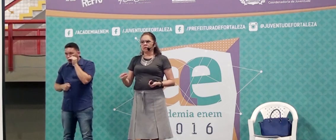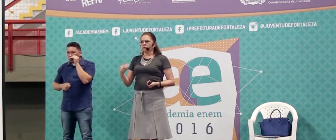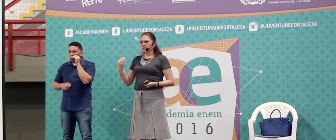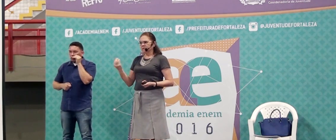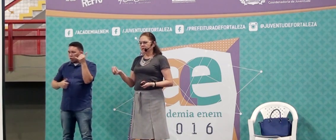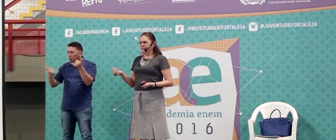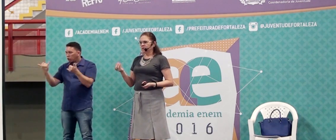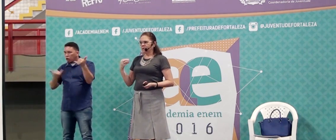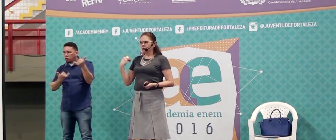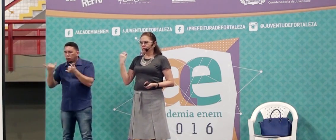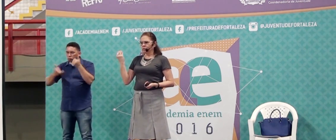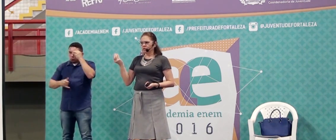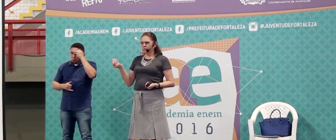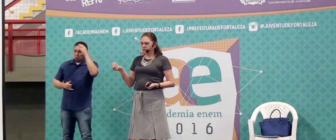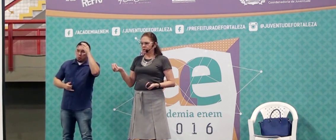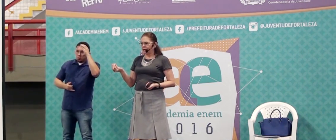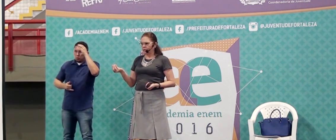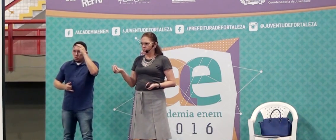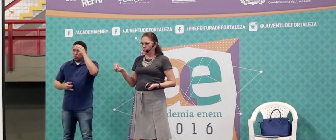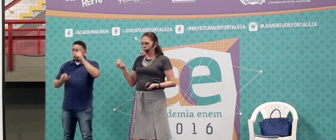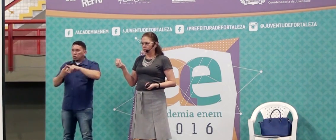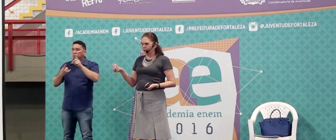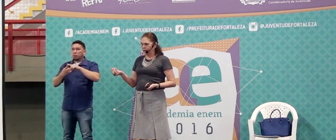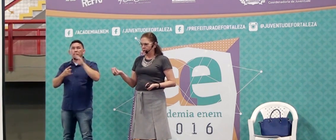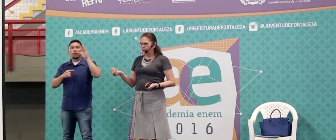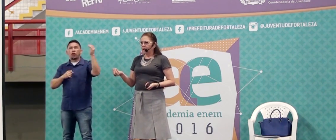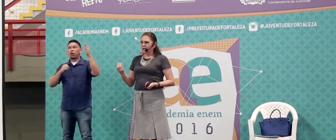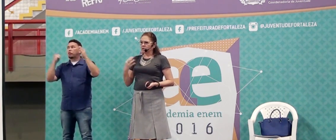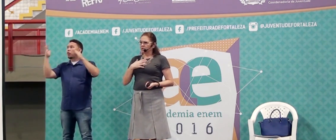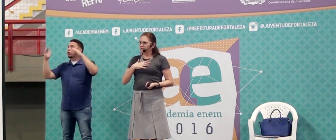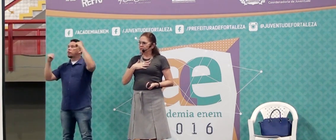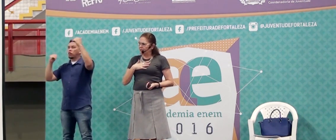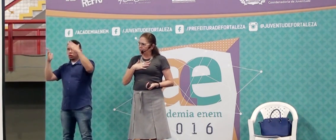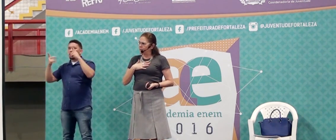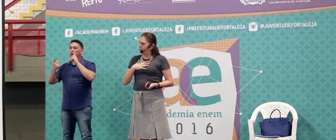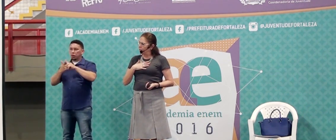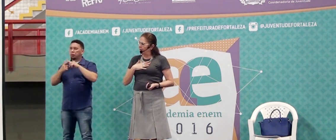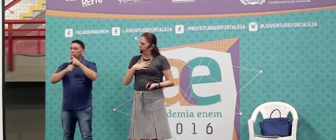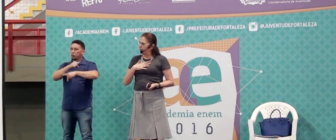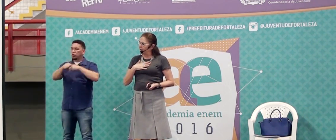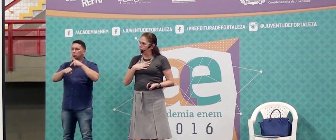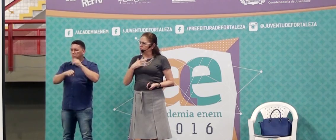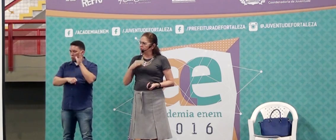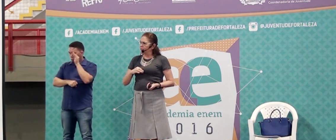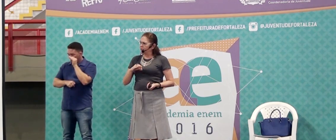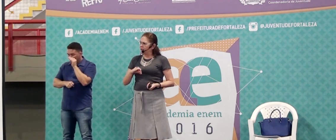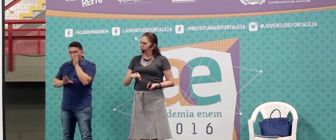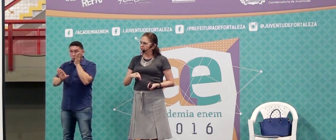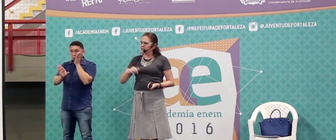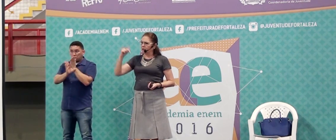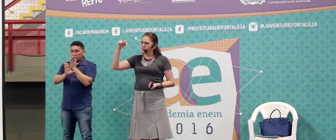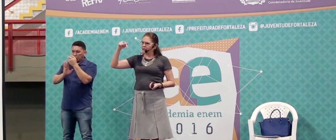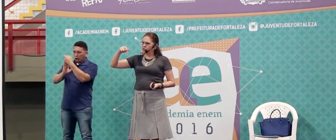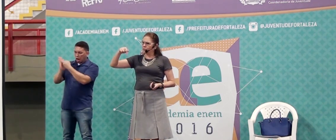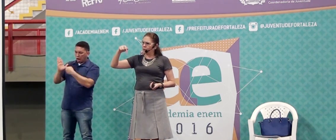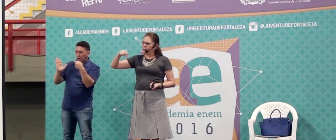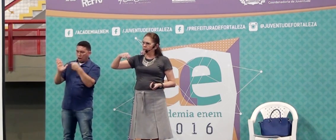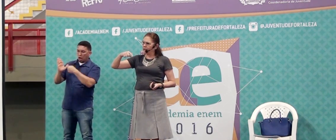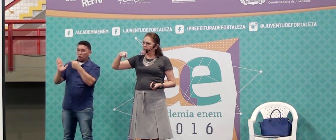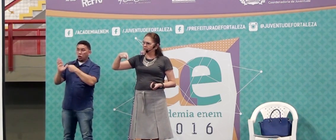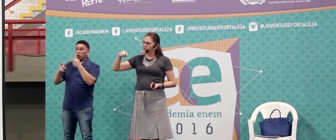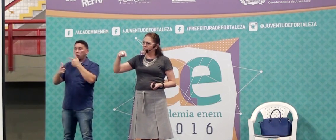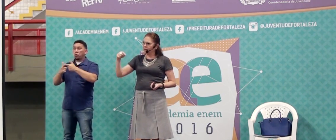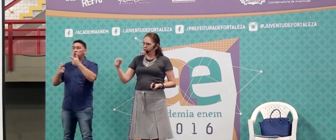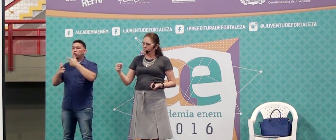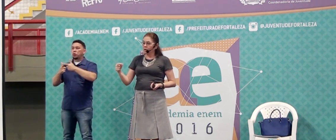par, inclusive de assuntos do exterior. Por quê? A gente sabe que no Enem o tema da redação é de um